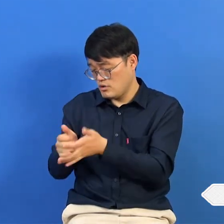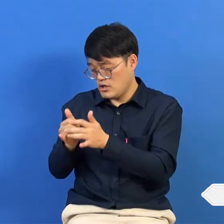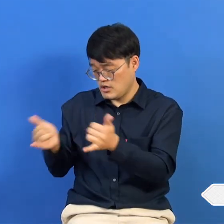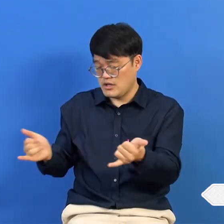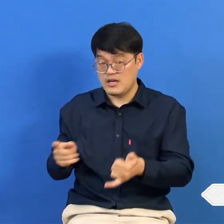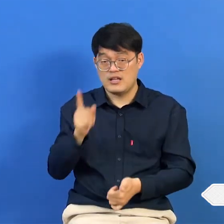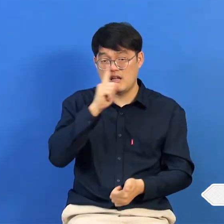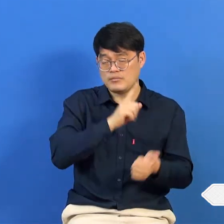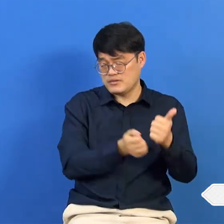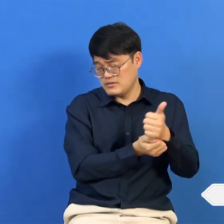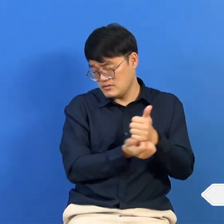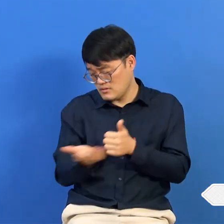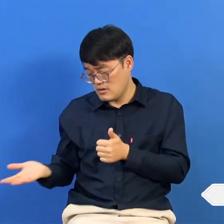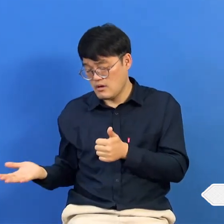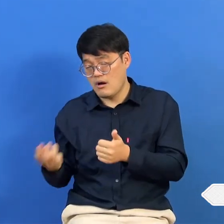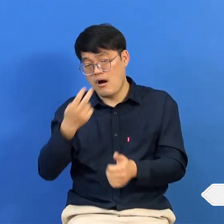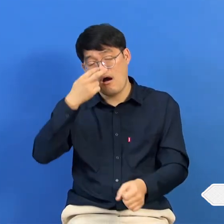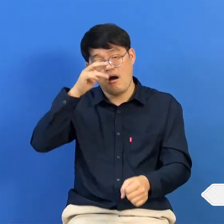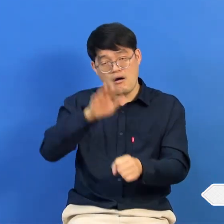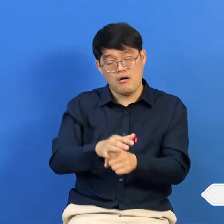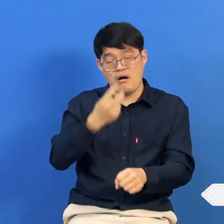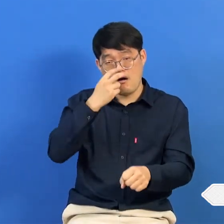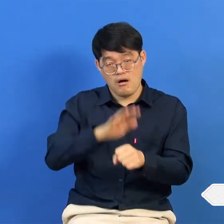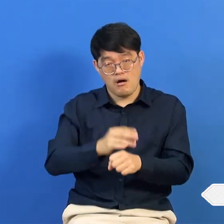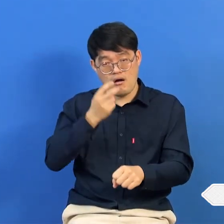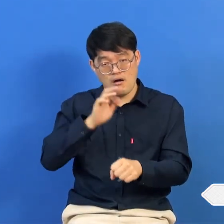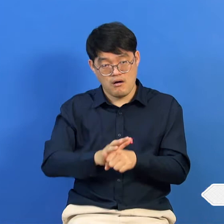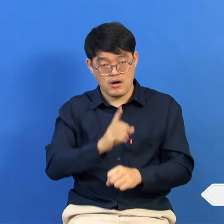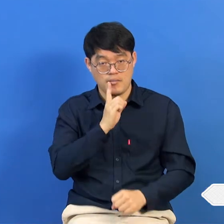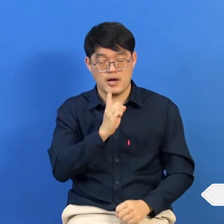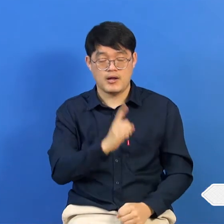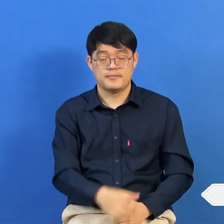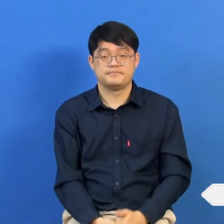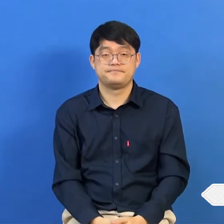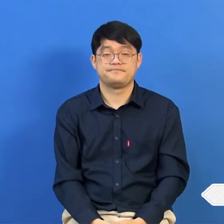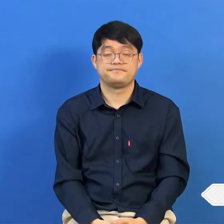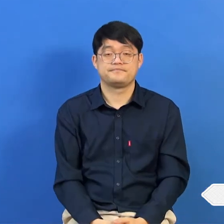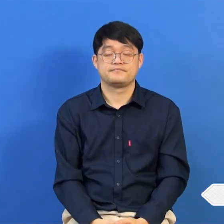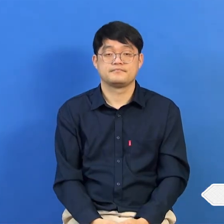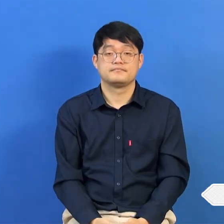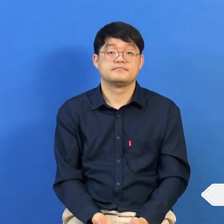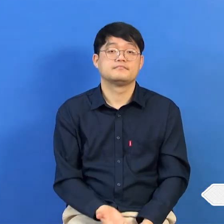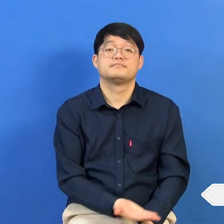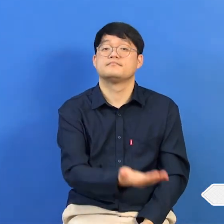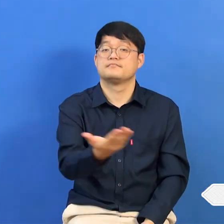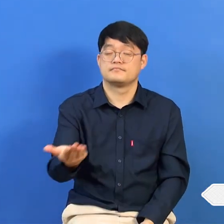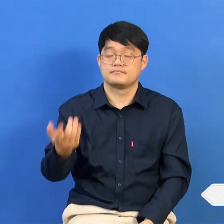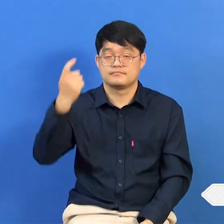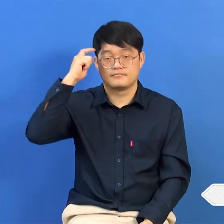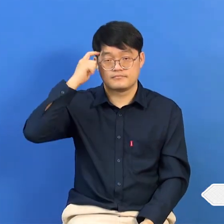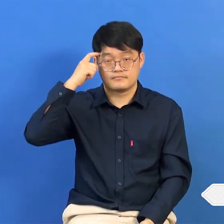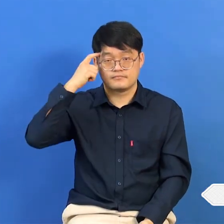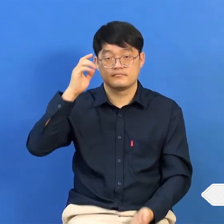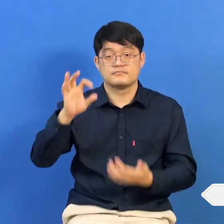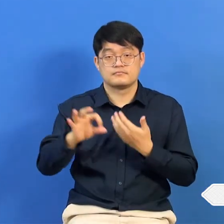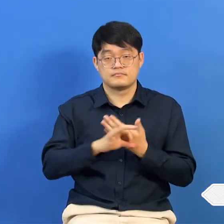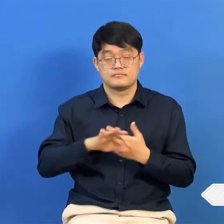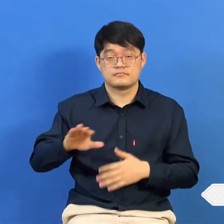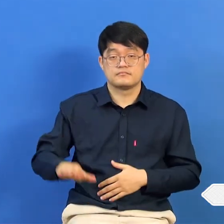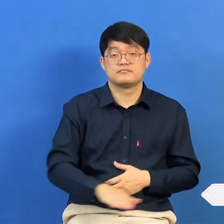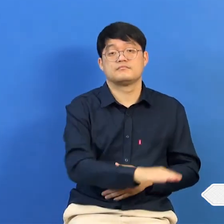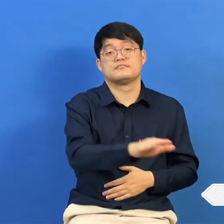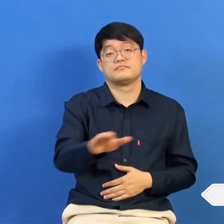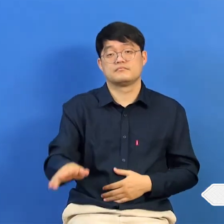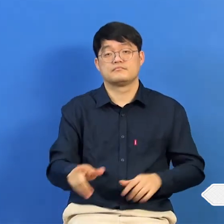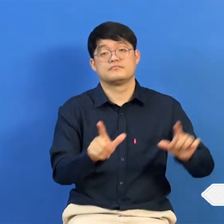하느냐, 이런 억울한 일이 어디 있느냐, 그런 거죠. 그런데 여러분 생각을 해보면 우리의